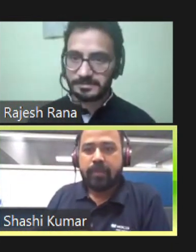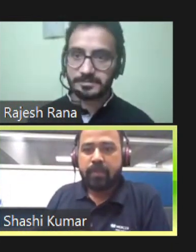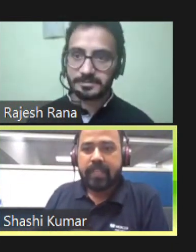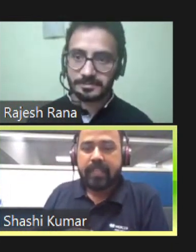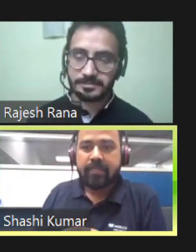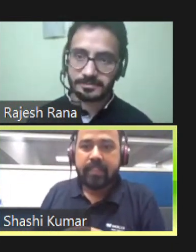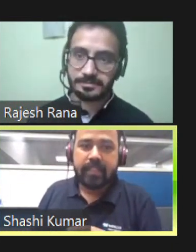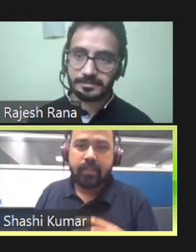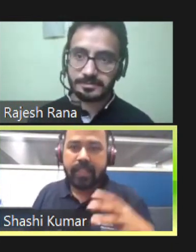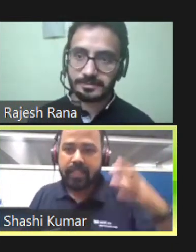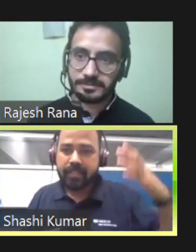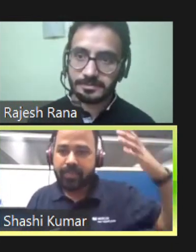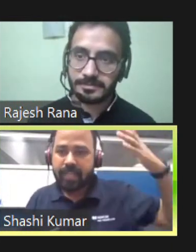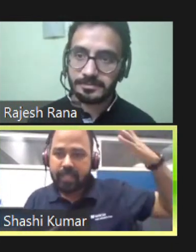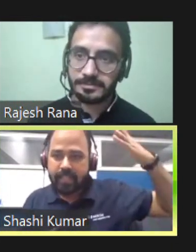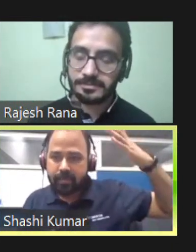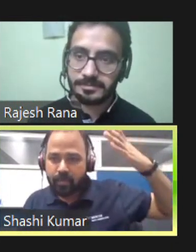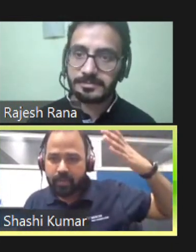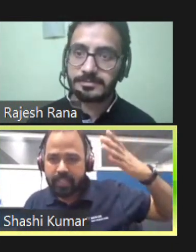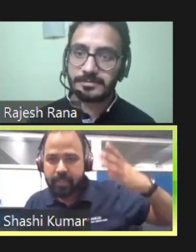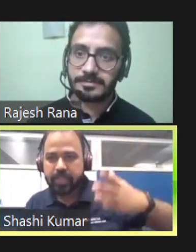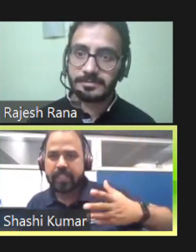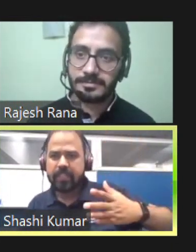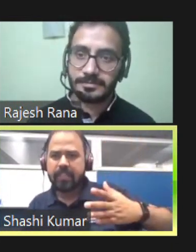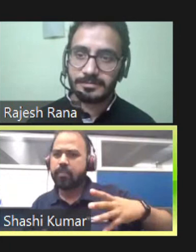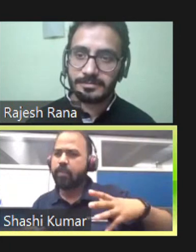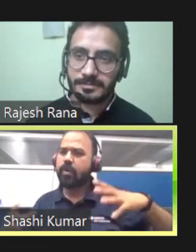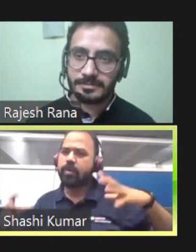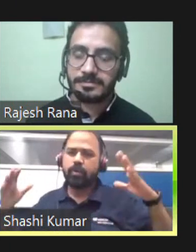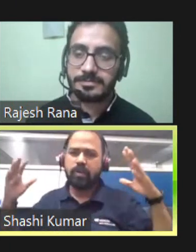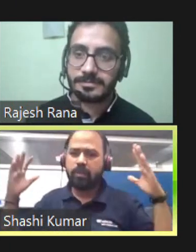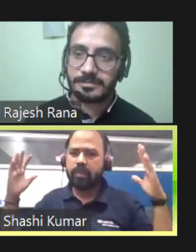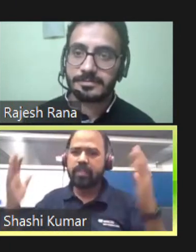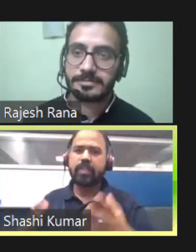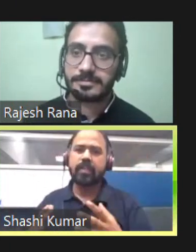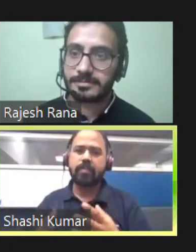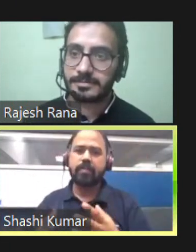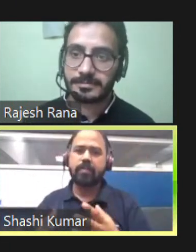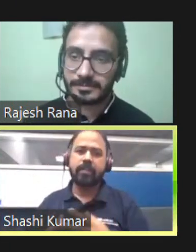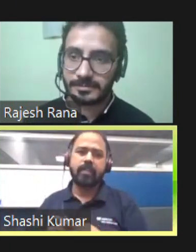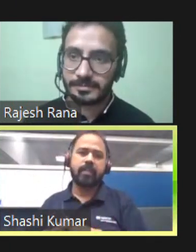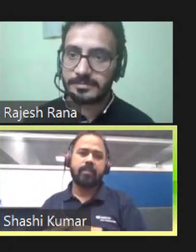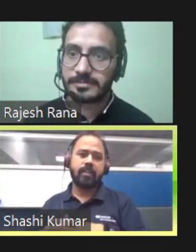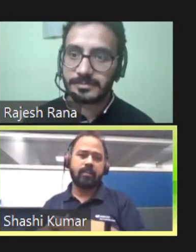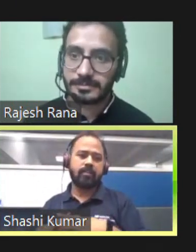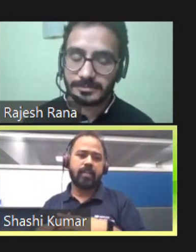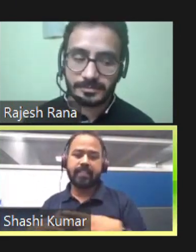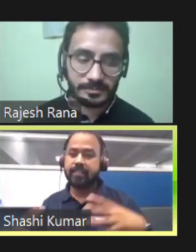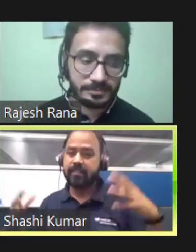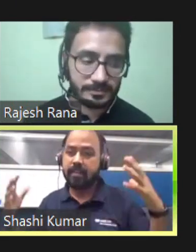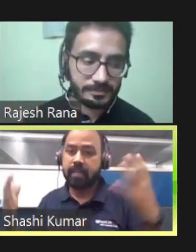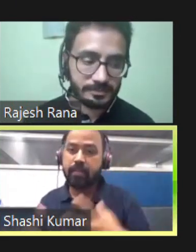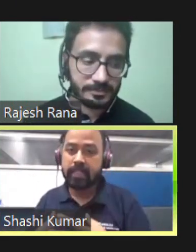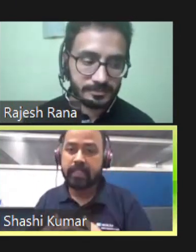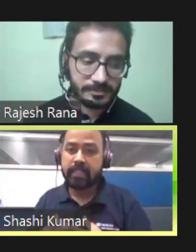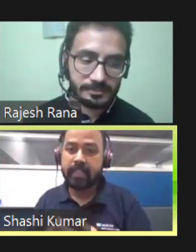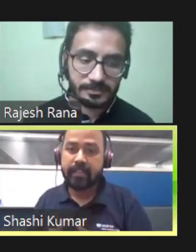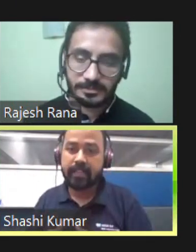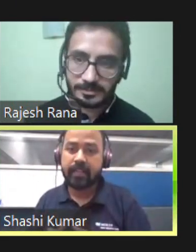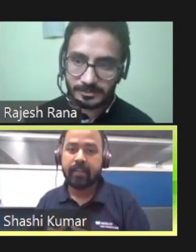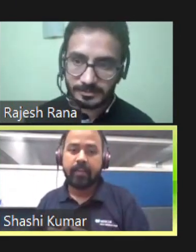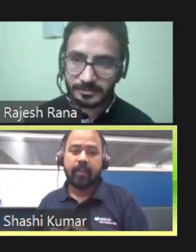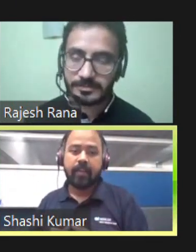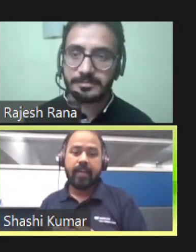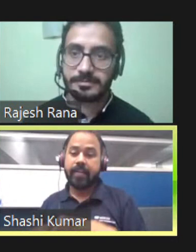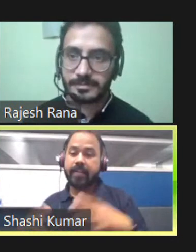we are moving ahead with the, क्योंकि हिस्ट्री आपने देखी, पूरी हिस्ट्री चलती आ रही है. बहुत लोगों ने बहुत अच्छा काम किया. अलेक्जेंडर ग्रैहम बेल उनमें से एक